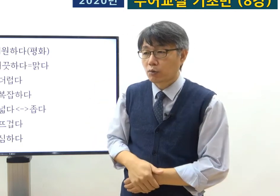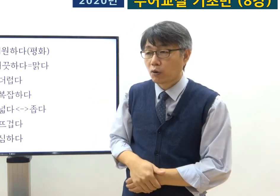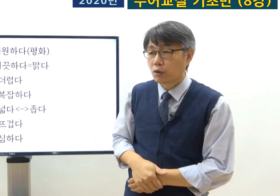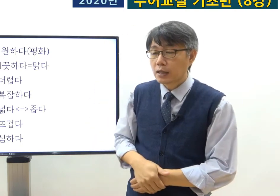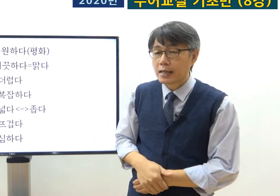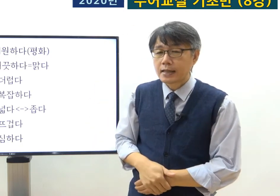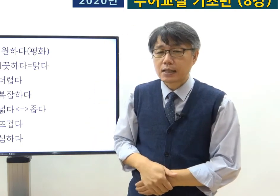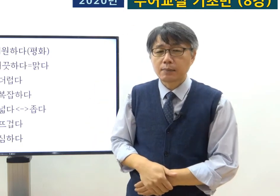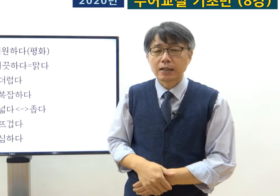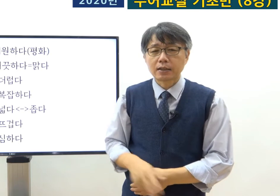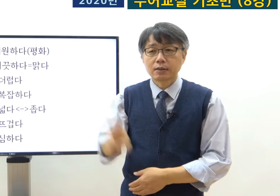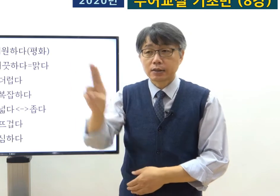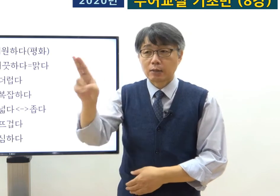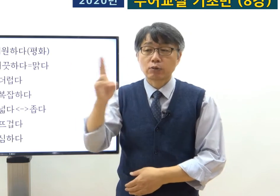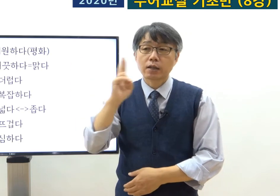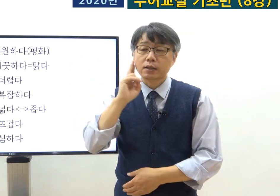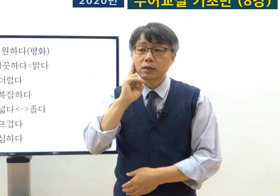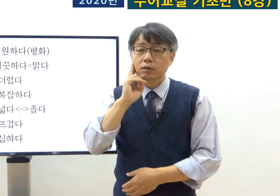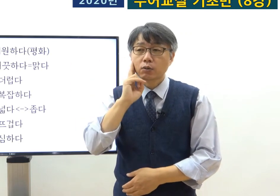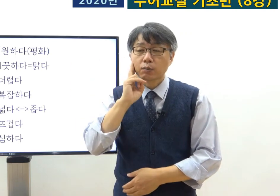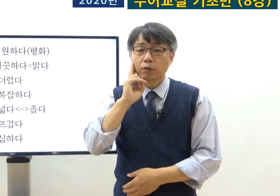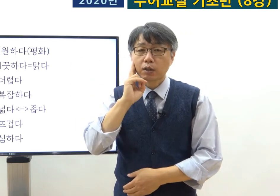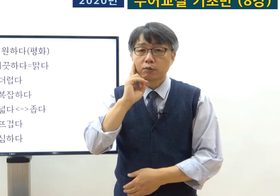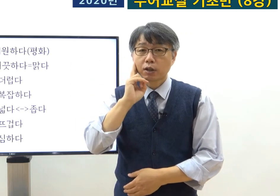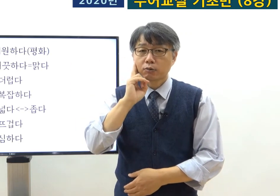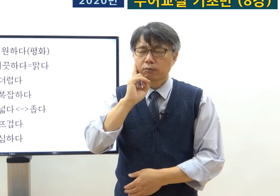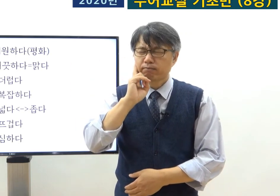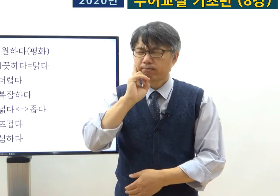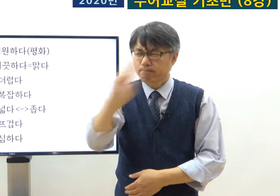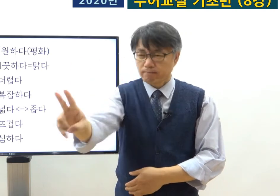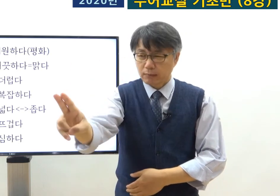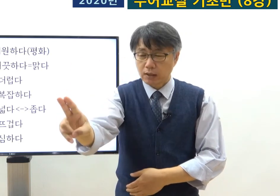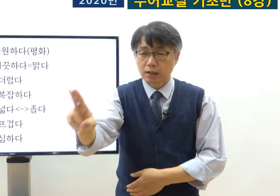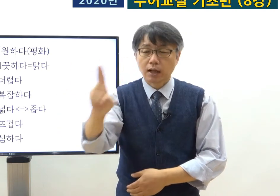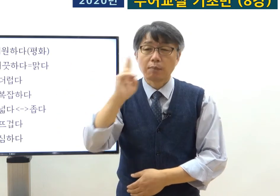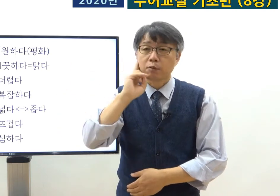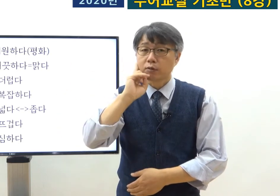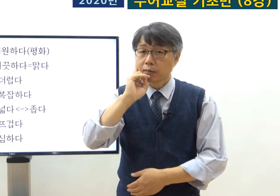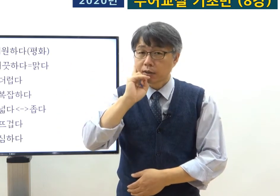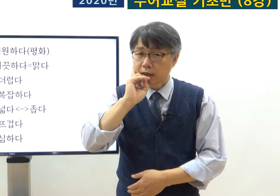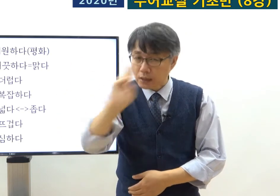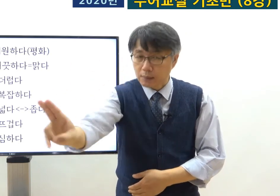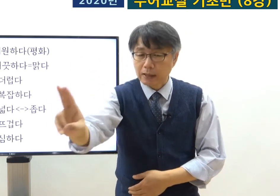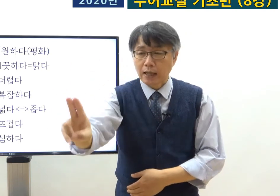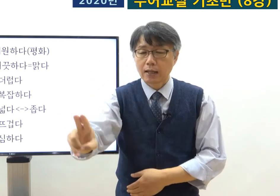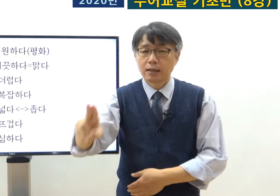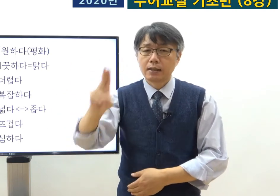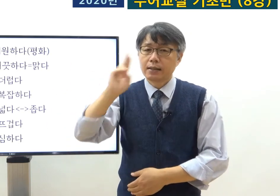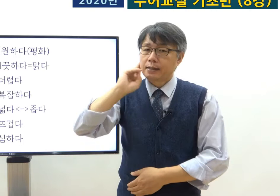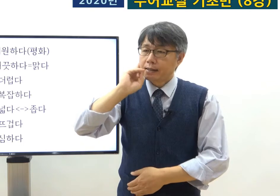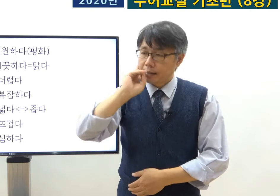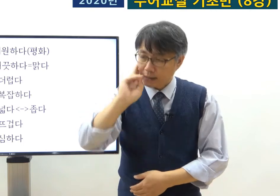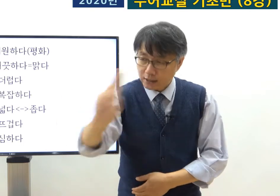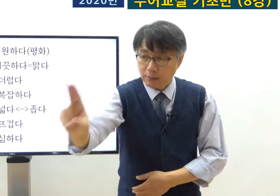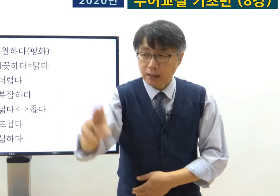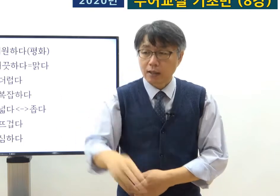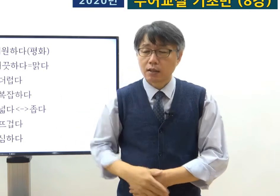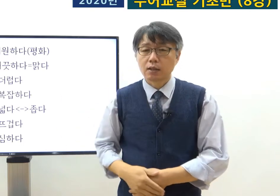주시고요. 심하다는, 자, 두 개를 여기 볼에다 붙여가지고 이렇게 딱 앞으로 나면서 심하다, 심하다.